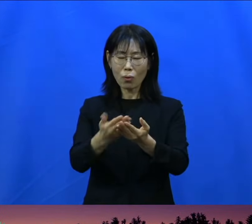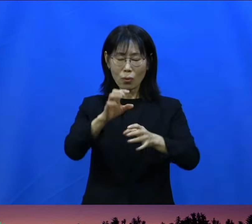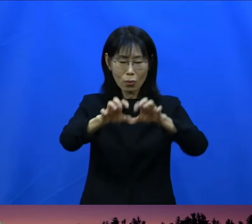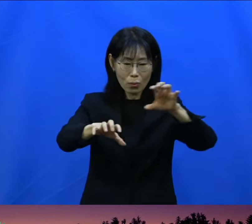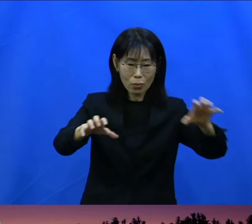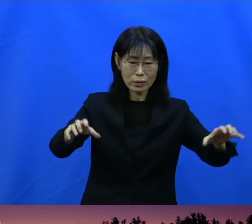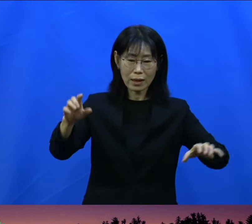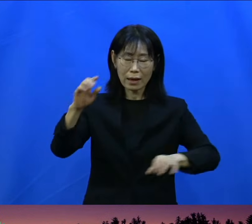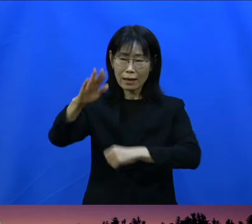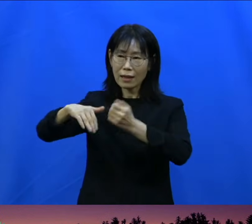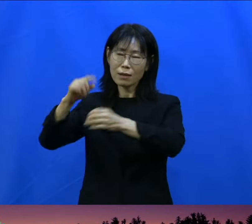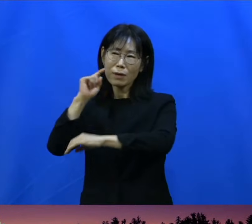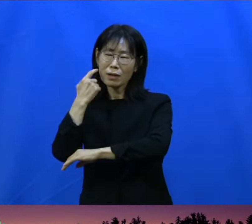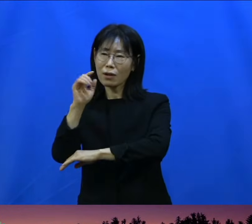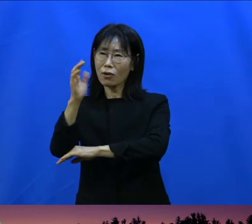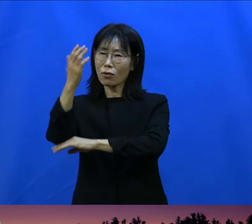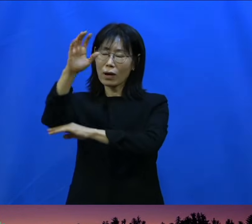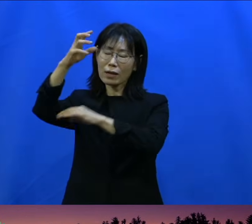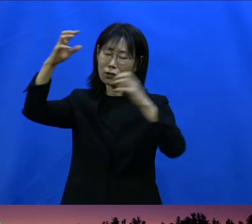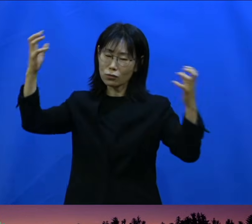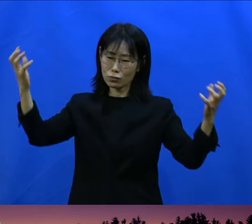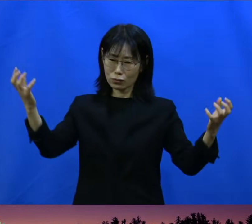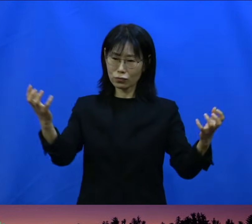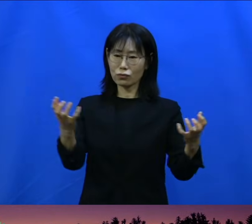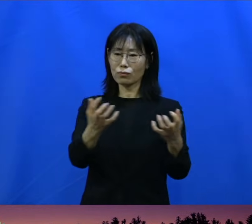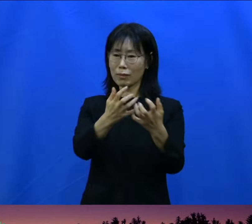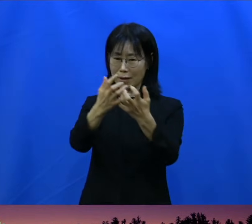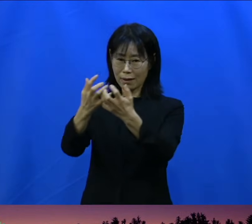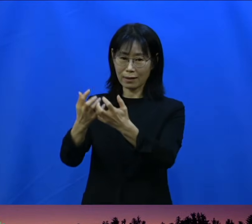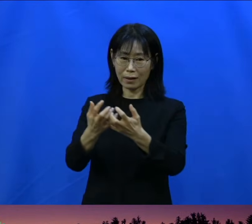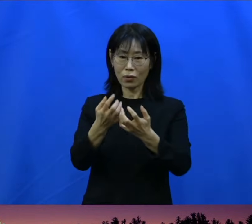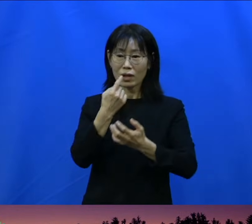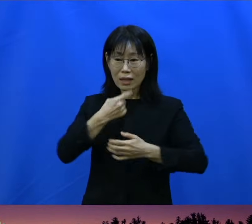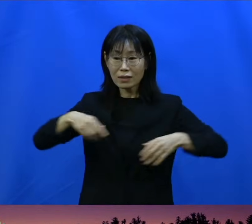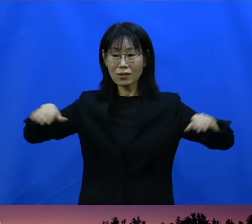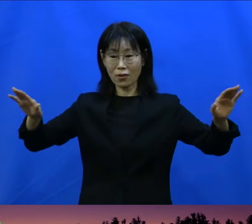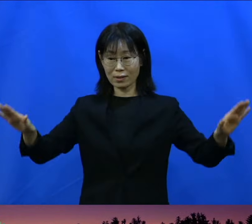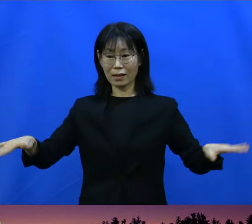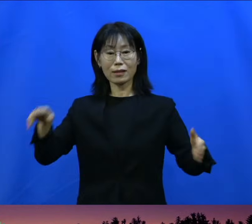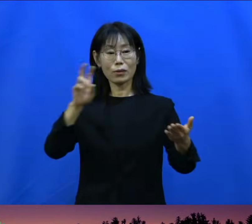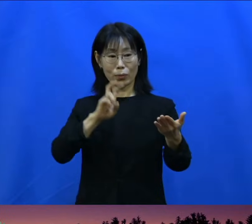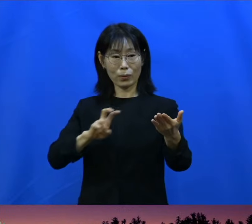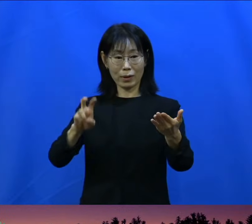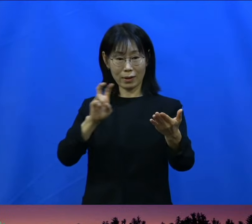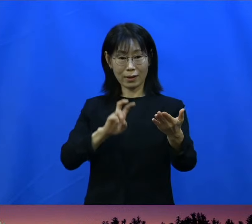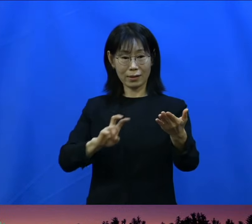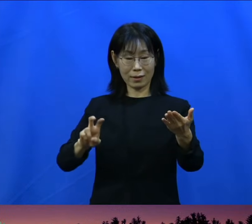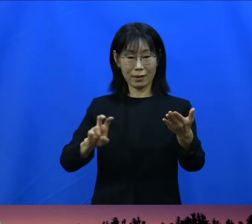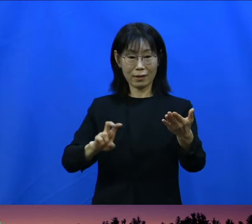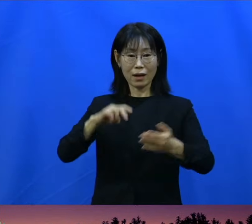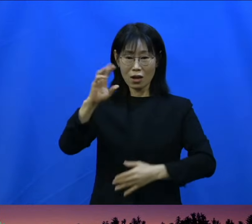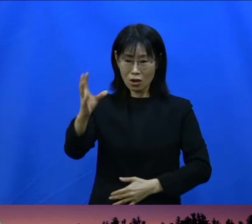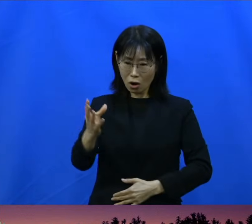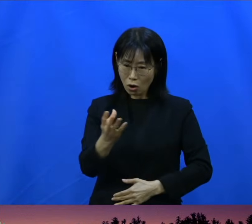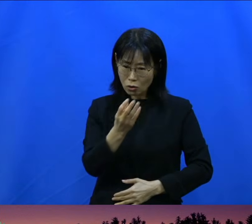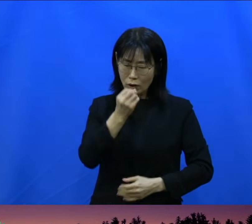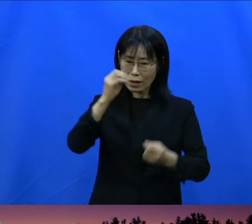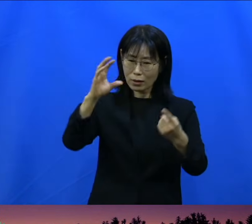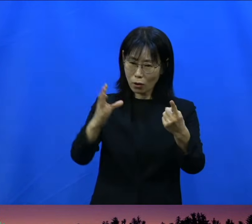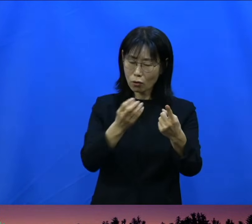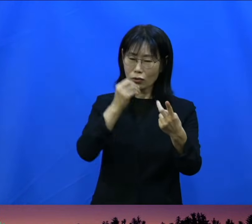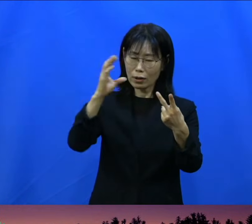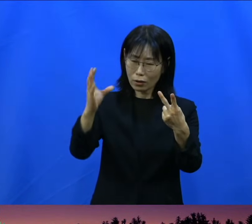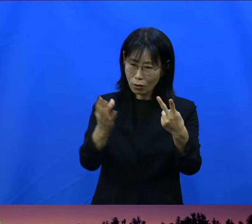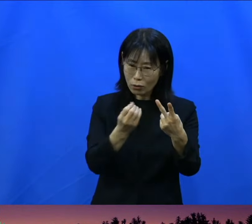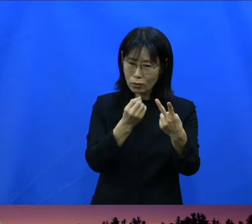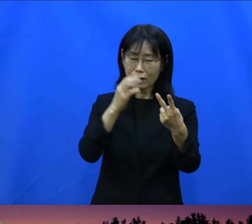이 그림을 보여준 겁니다. 여러분, 거룩하다 거룩하다 거룩하다 이 세 번입니다.